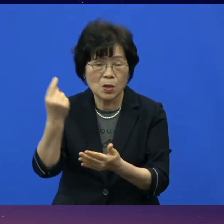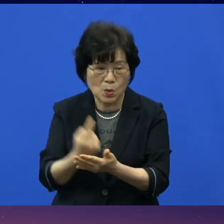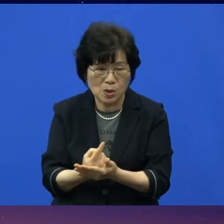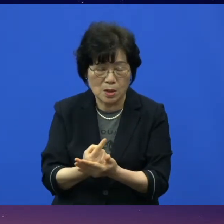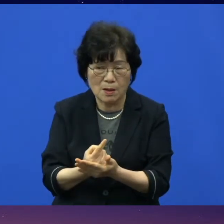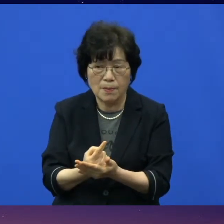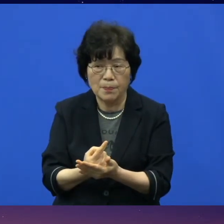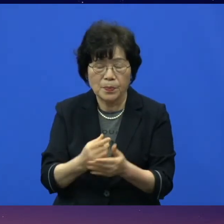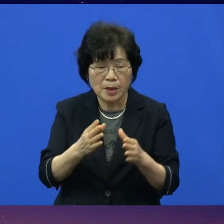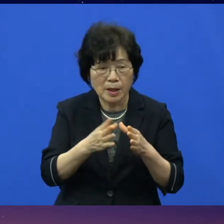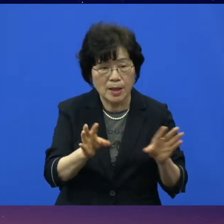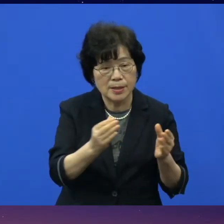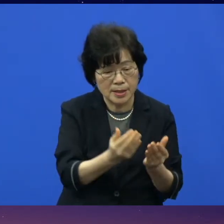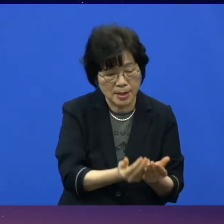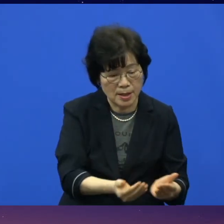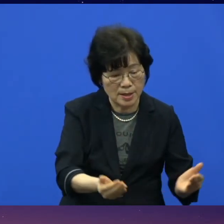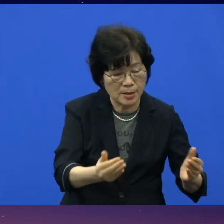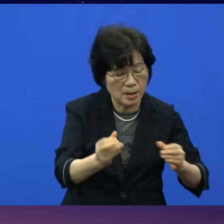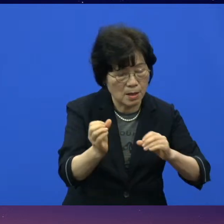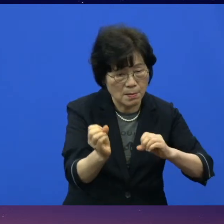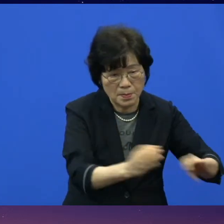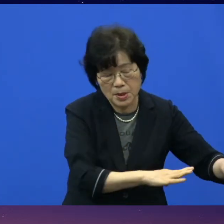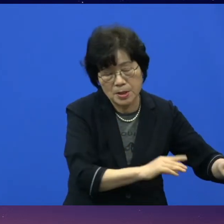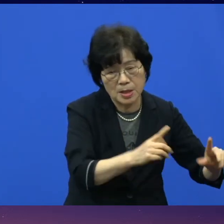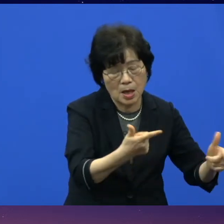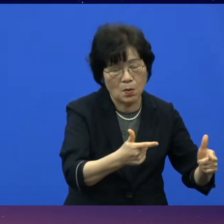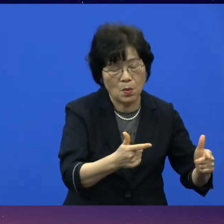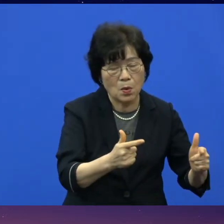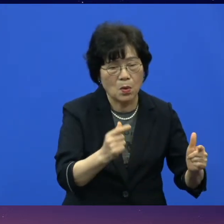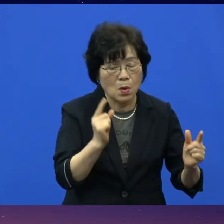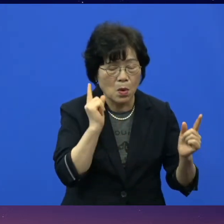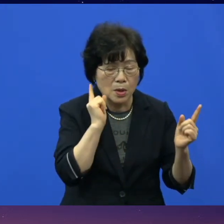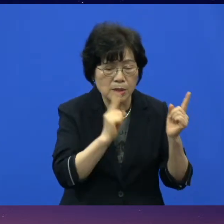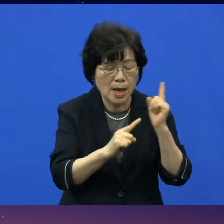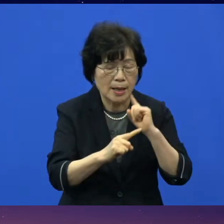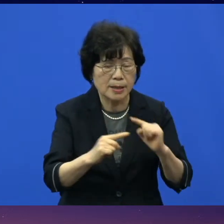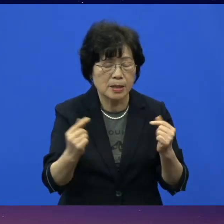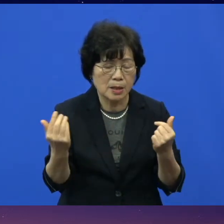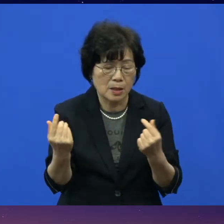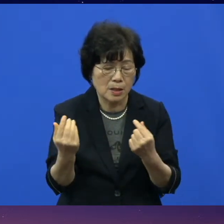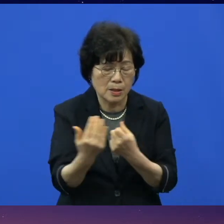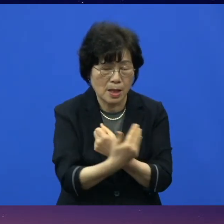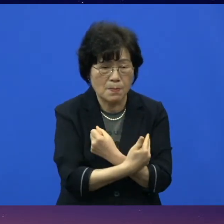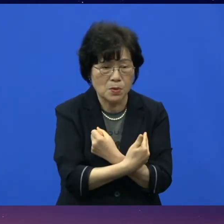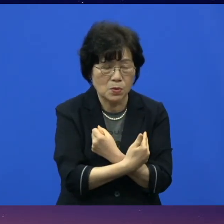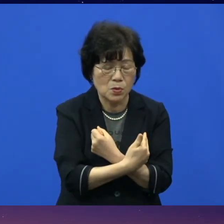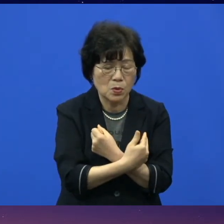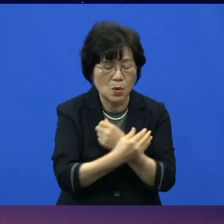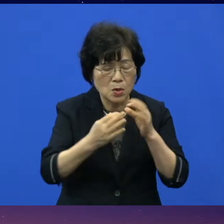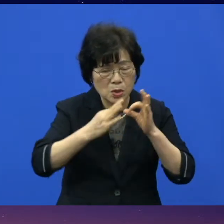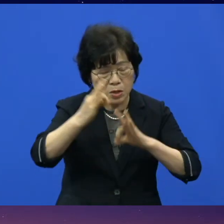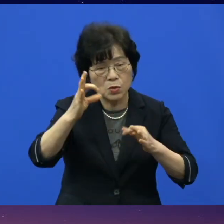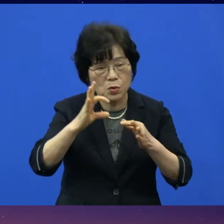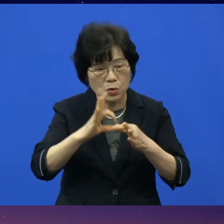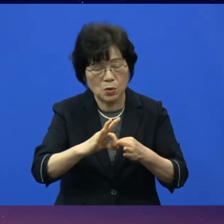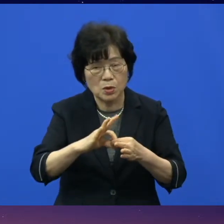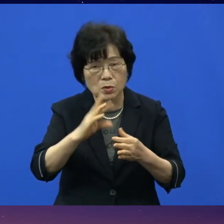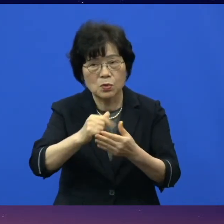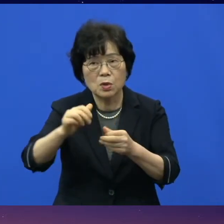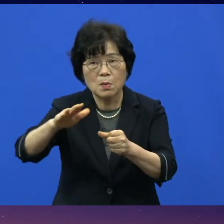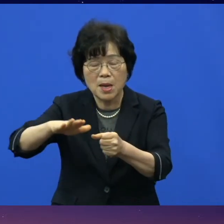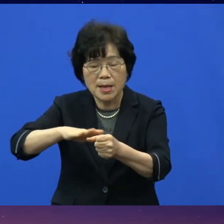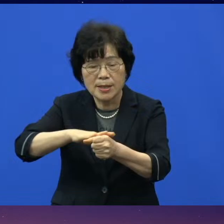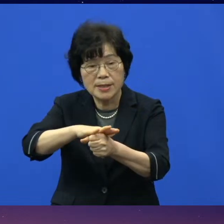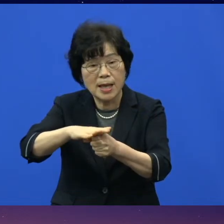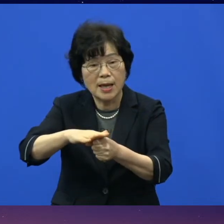깨어진 그릇을 그대로 버리지 아니하시고 상처를 싸매어 주시고 그 제자들의 실수를 통하여 주님의 사랑이 더 빛이